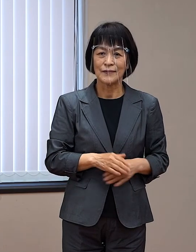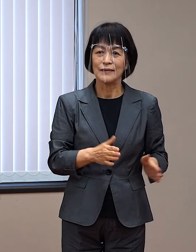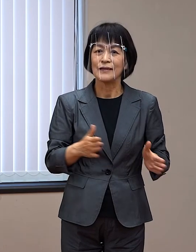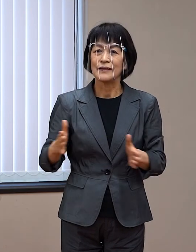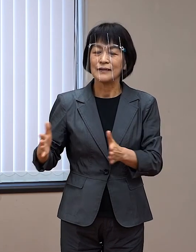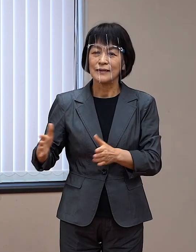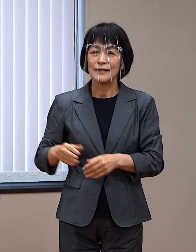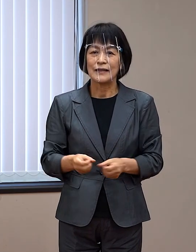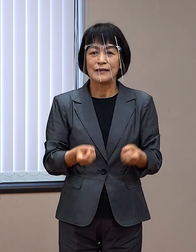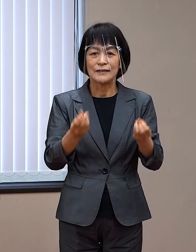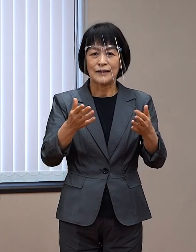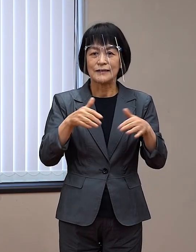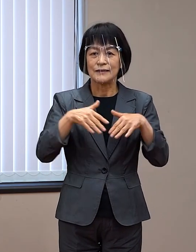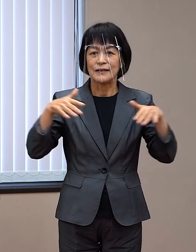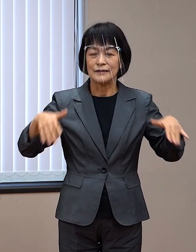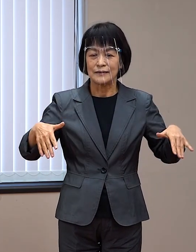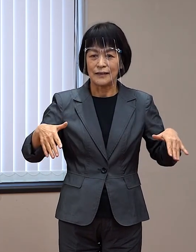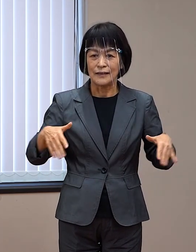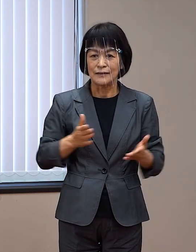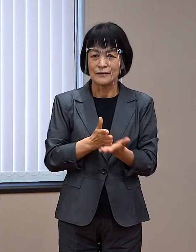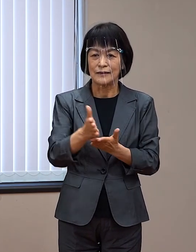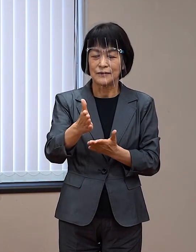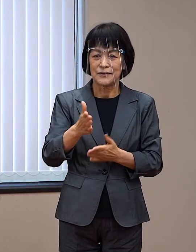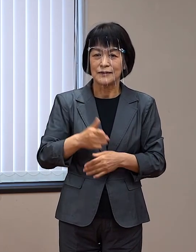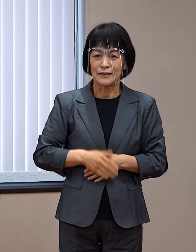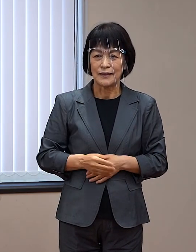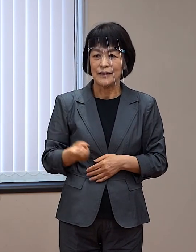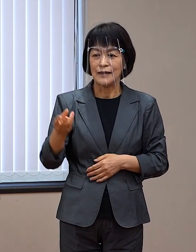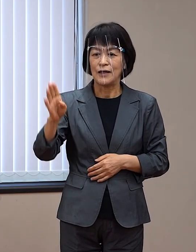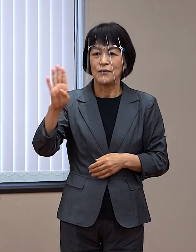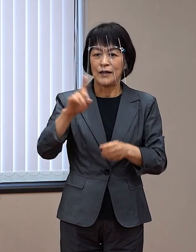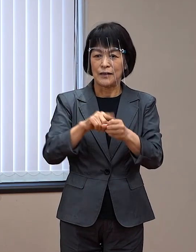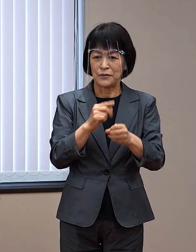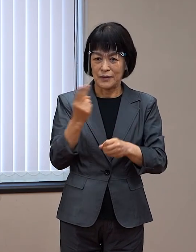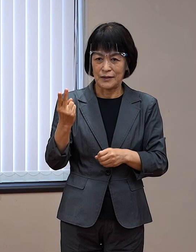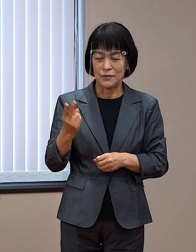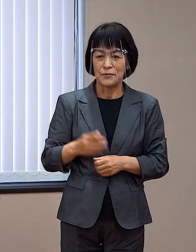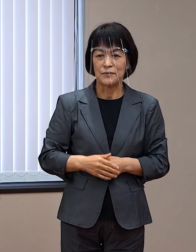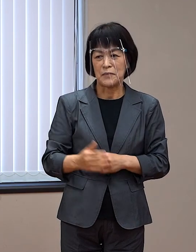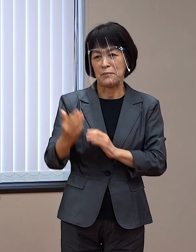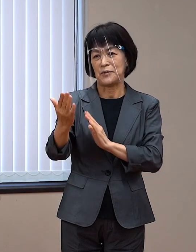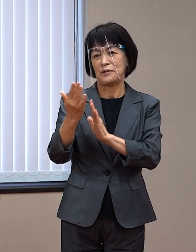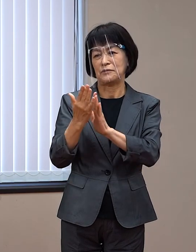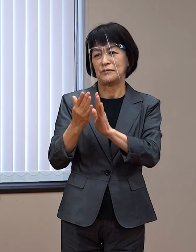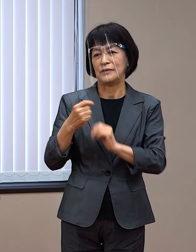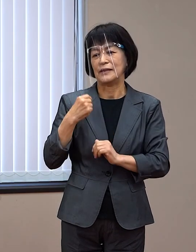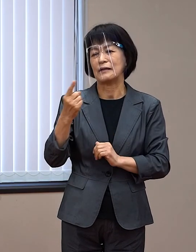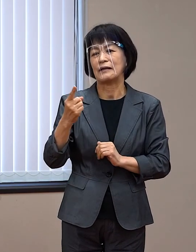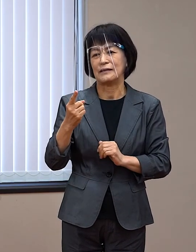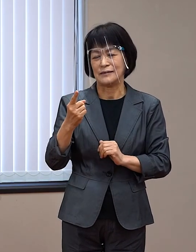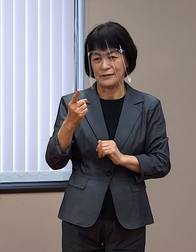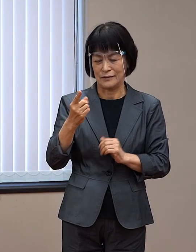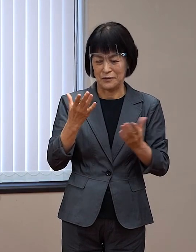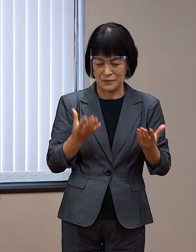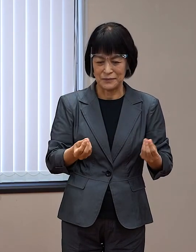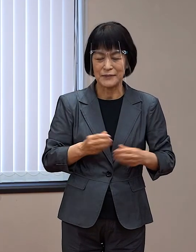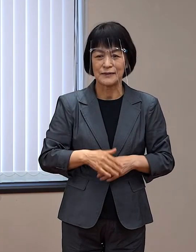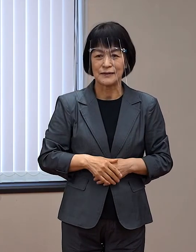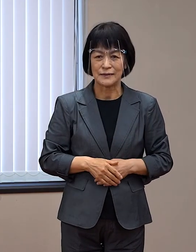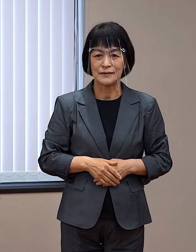さて、新たな体制で迎えた令和4年度も間もなく1ヶ月を経過しようとし